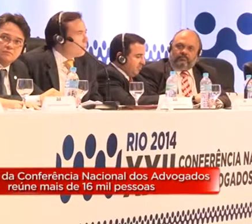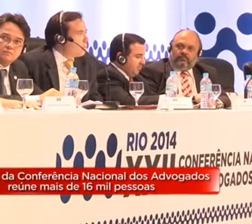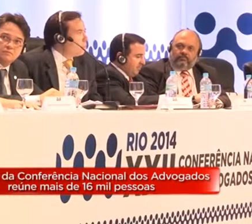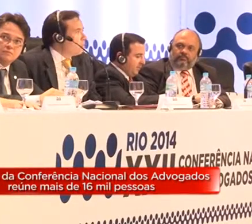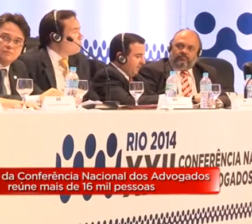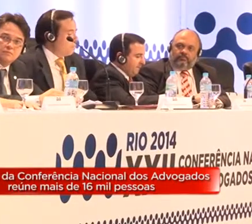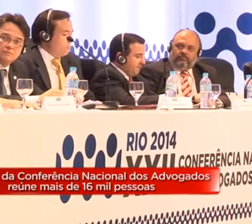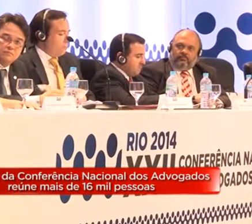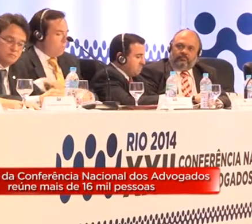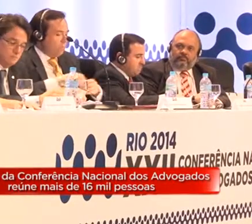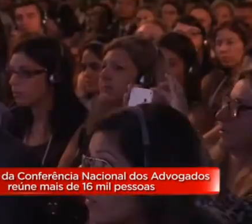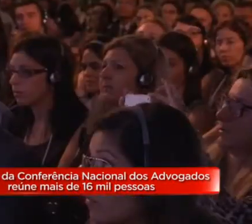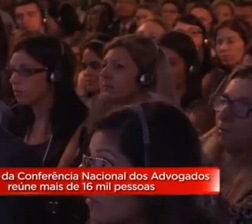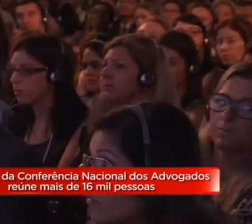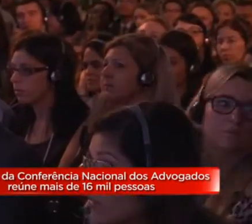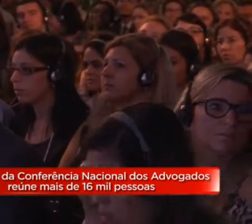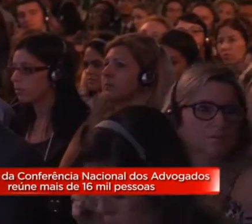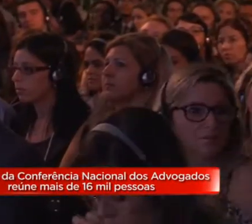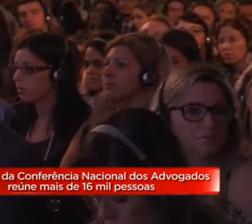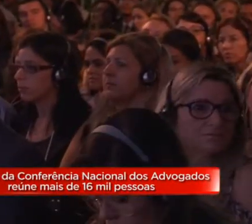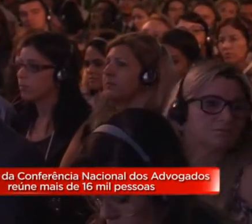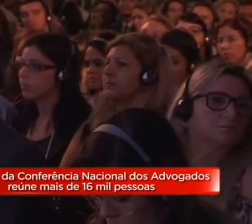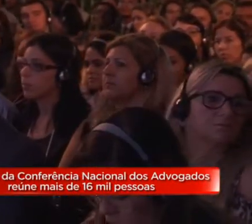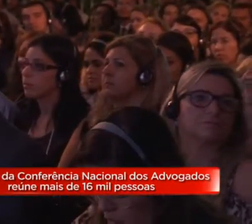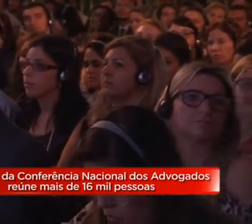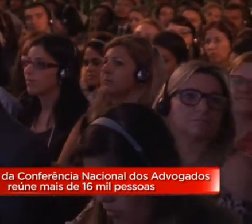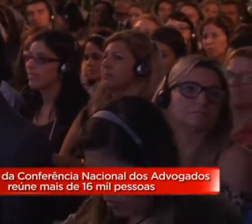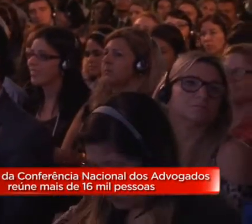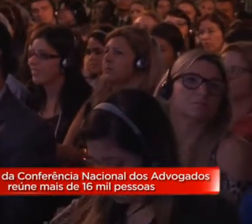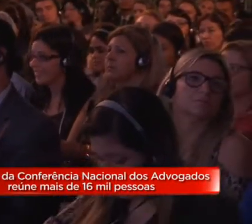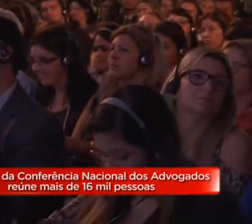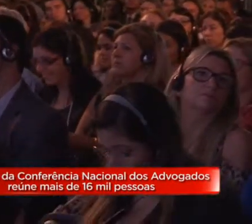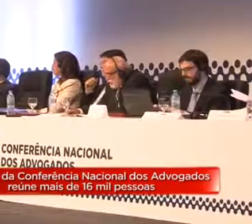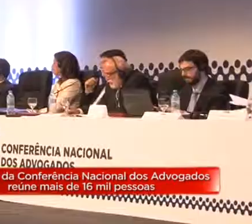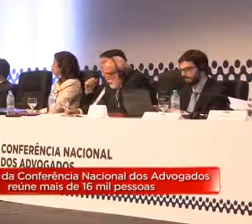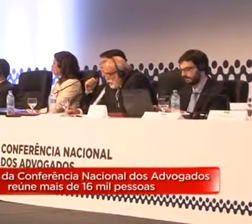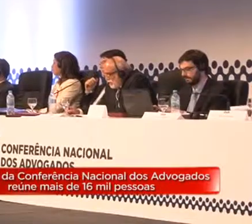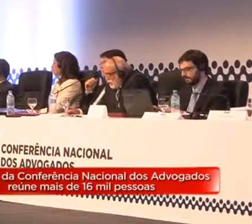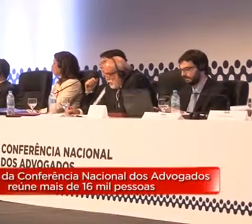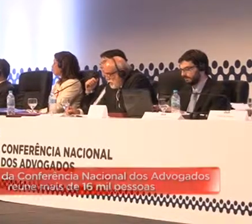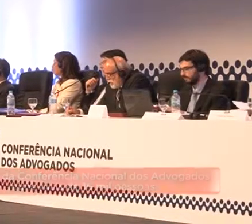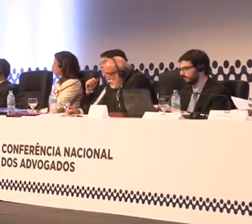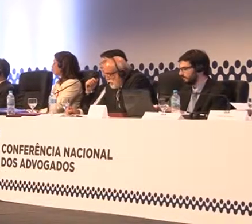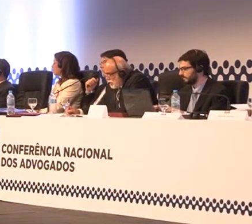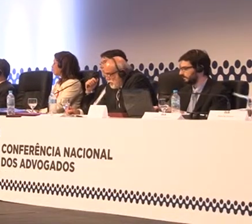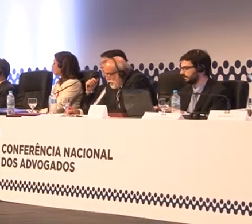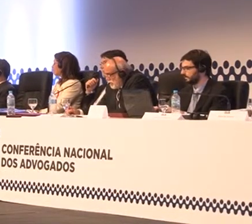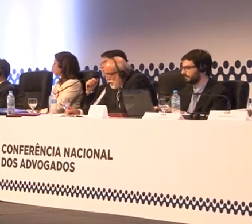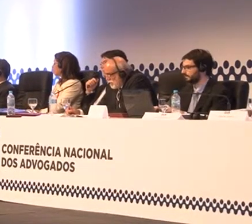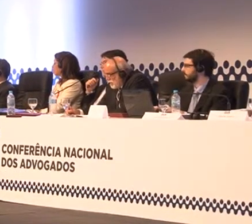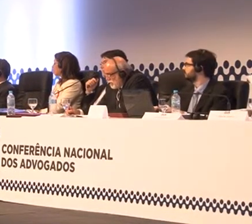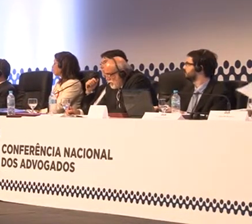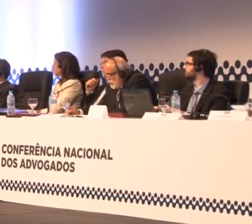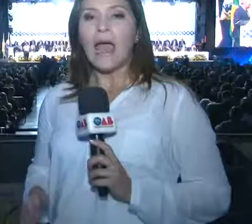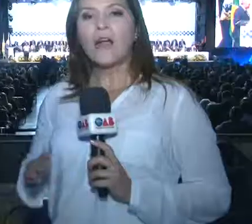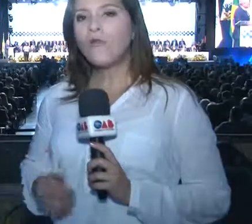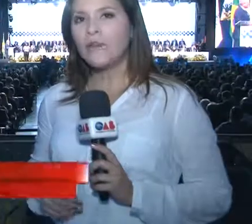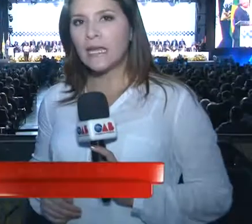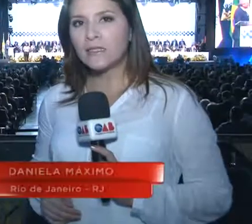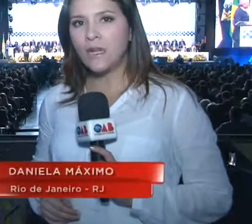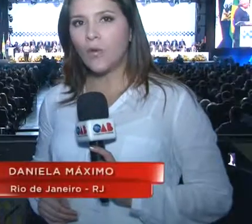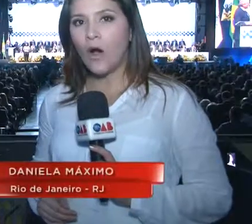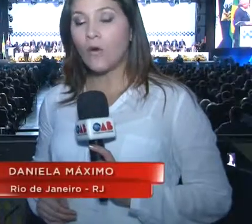dos Advogados. O maior evento jurídico da América Latina reuniu advogados, juristas e autoridades.